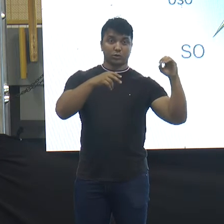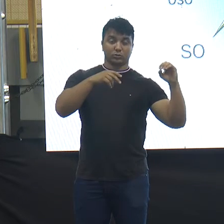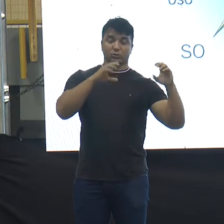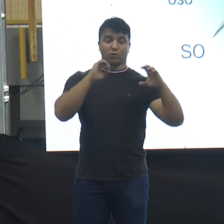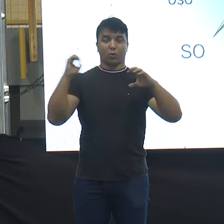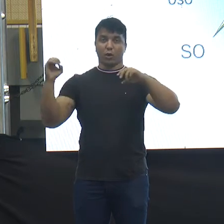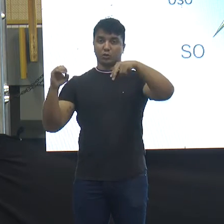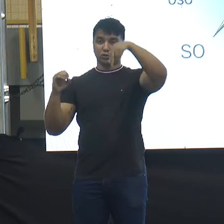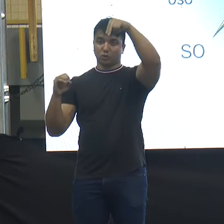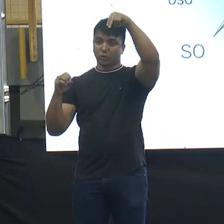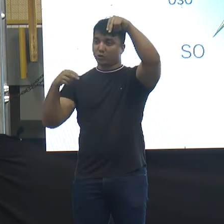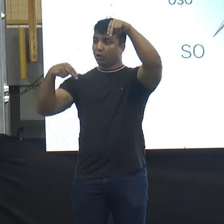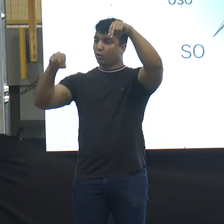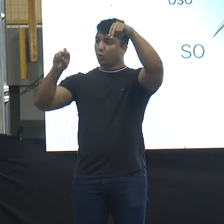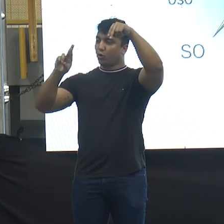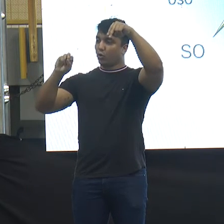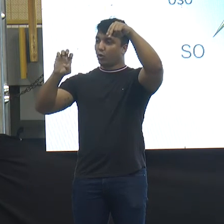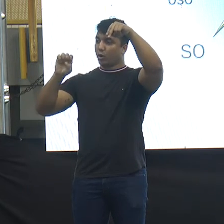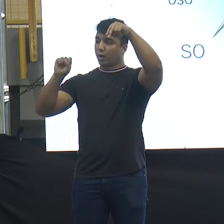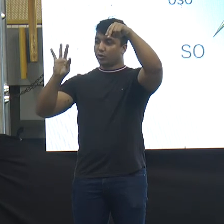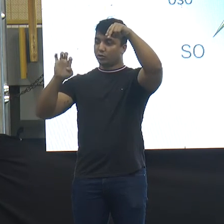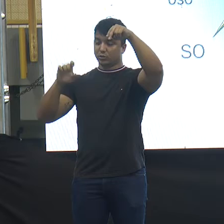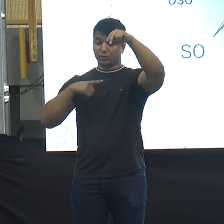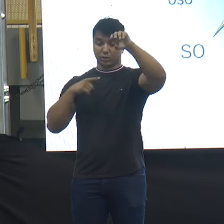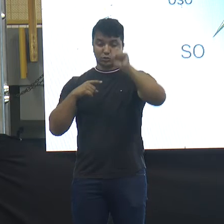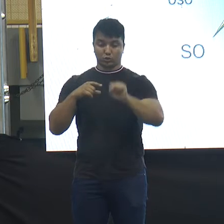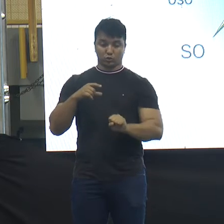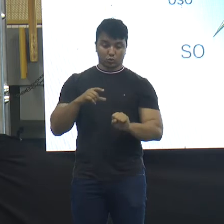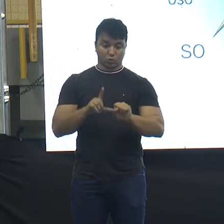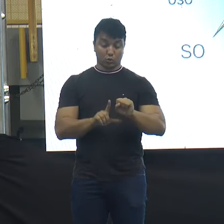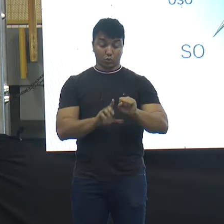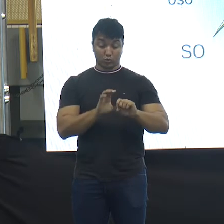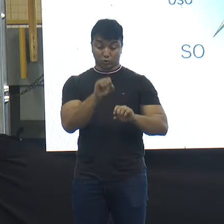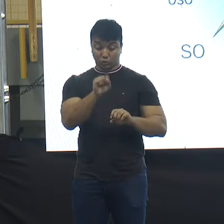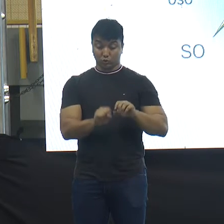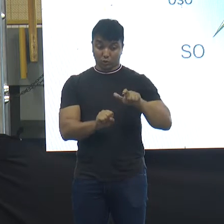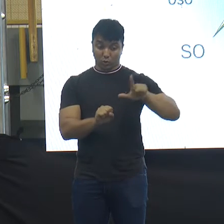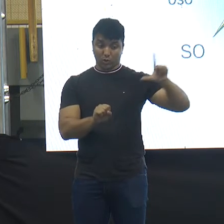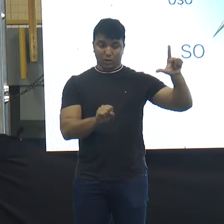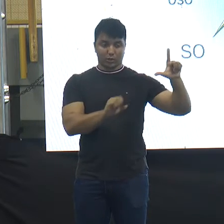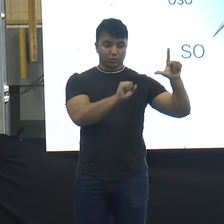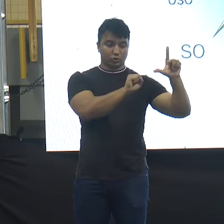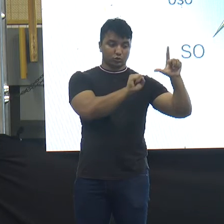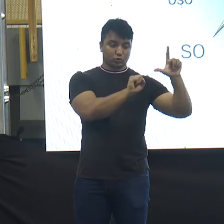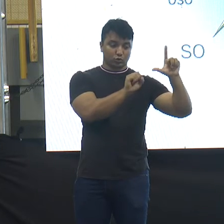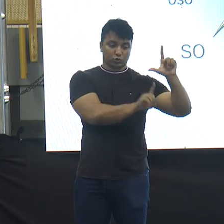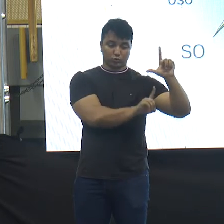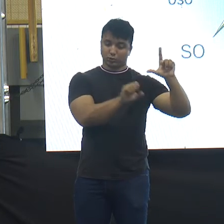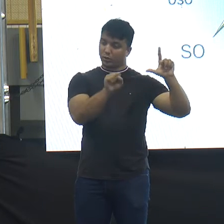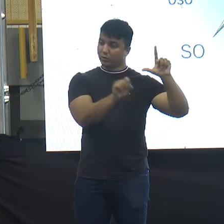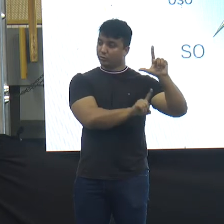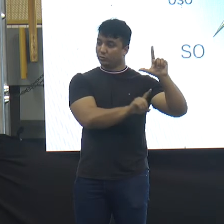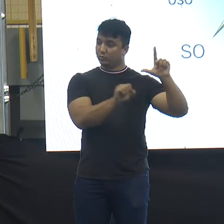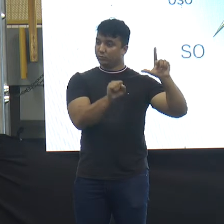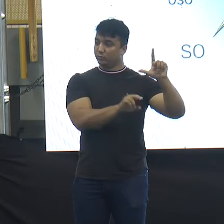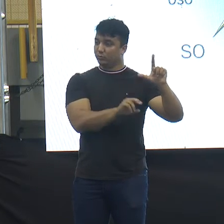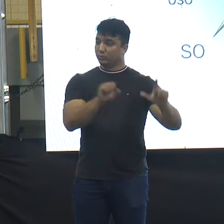olha o noroeste. Entre o sul e o leste, olha o sudeste. Você tem mais